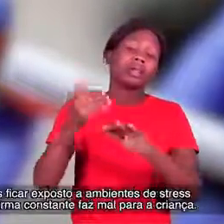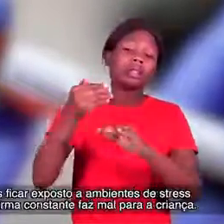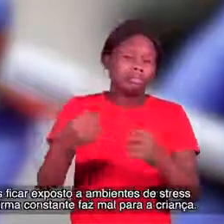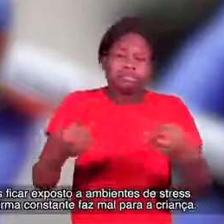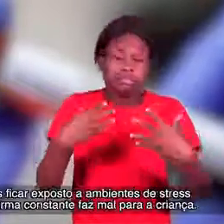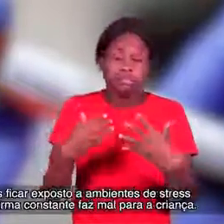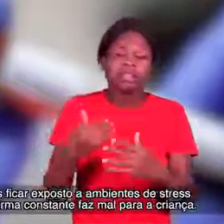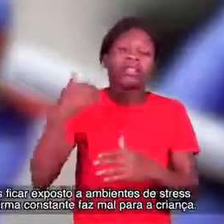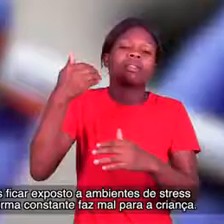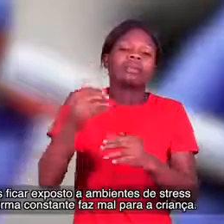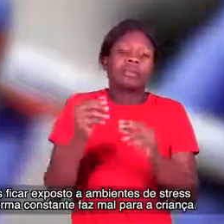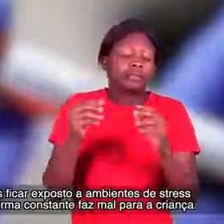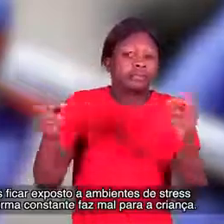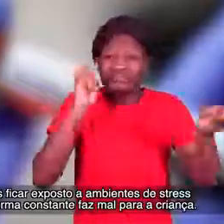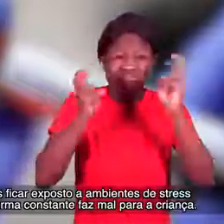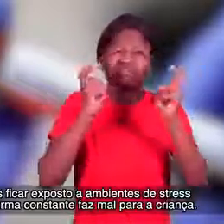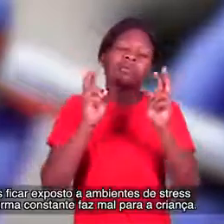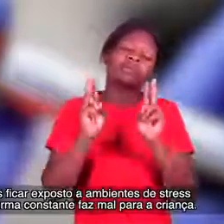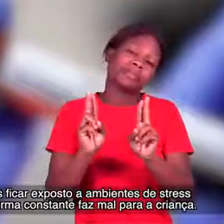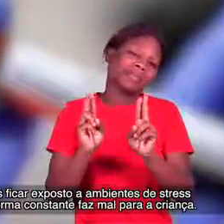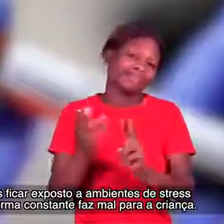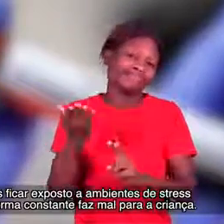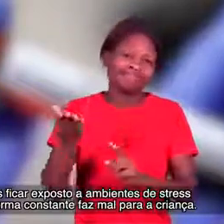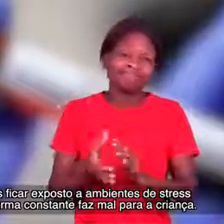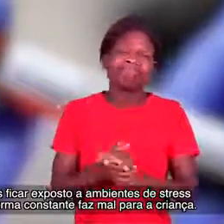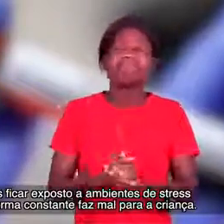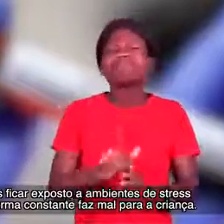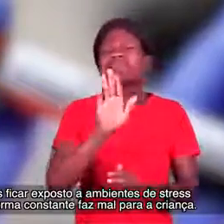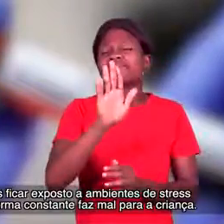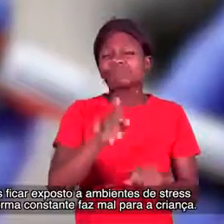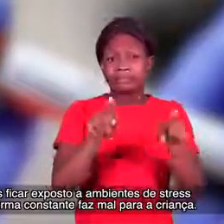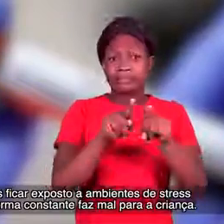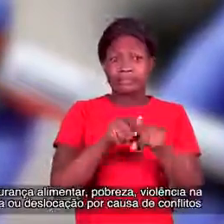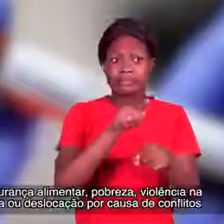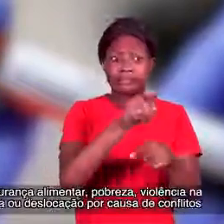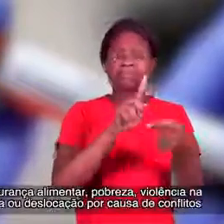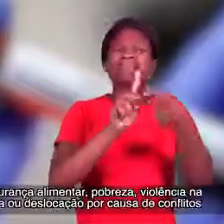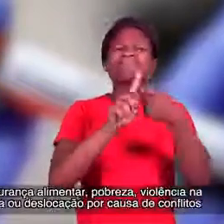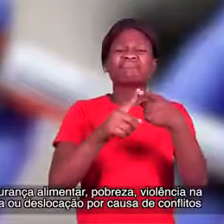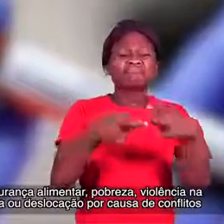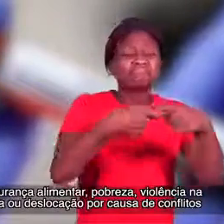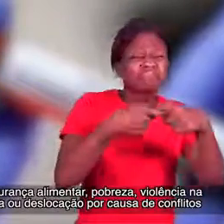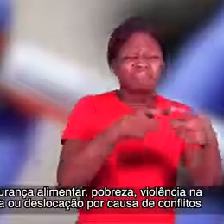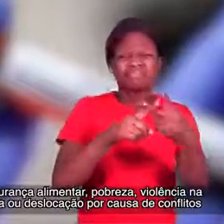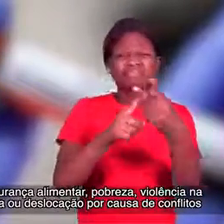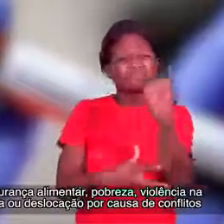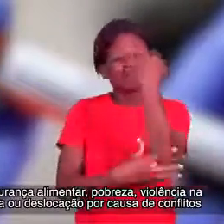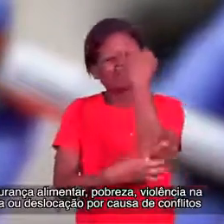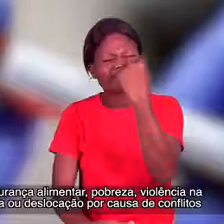mas ficar exposto a ambientes de estresse de forma constante faz mal para a criança. Insegurança alimentar, pobreza, violência